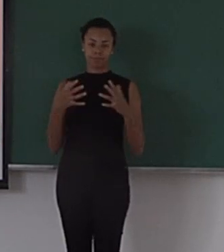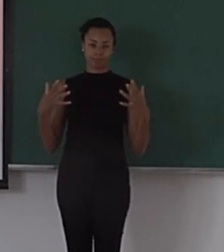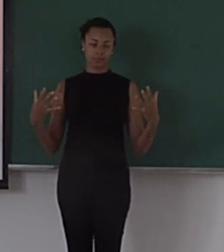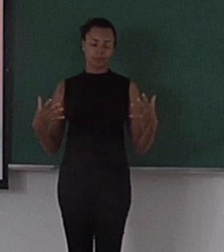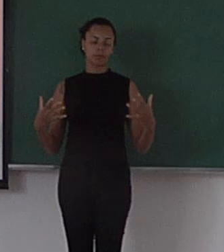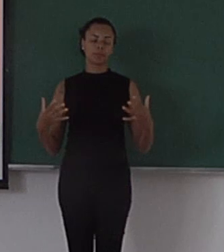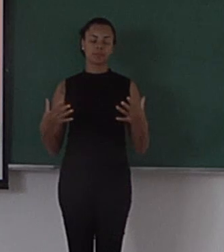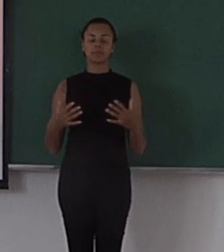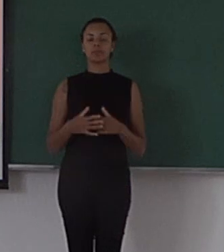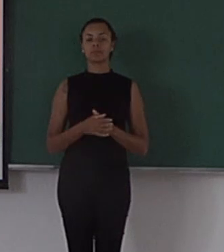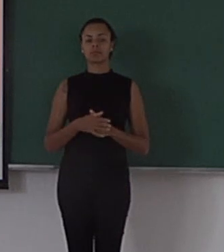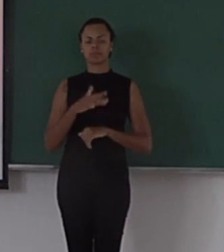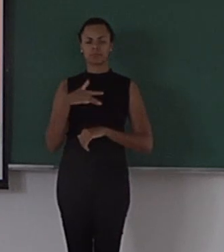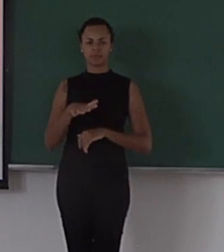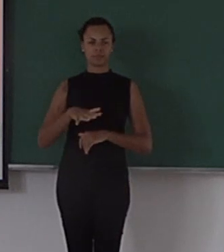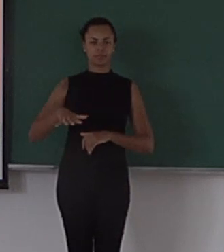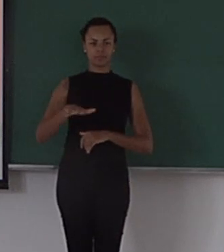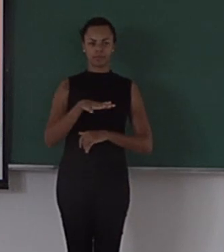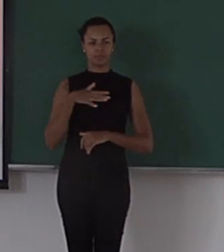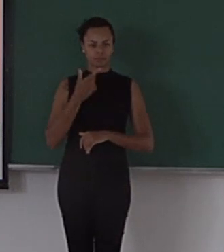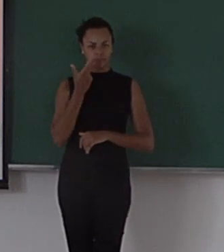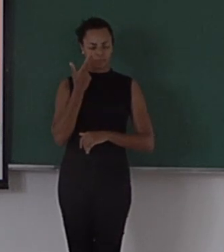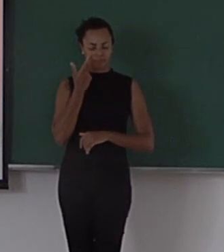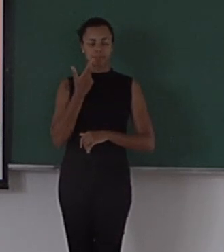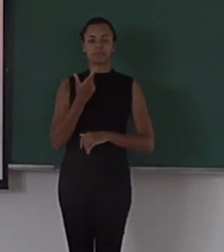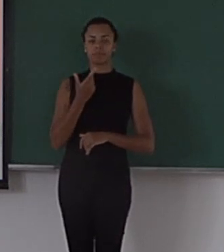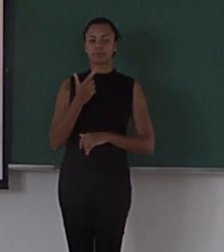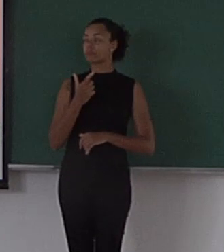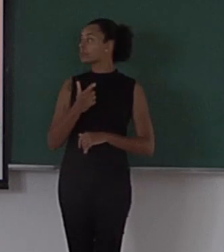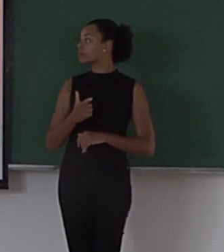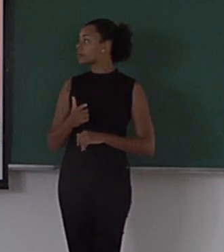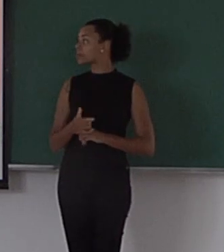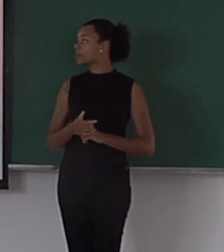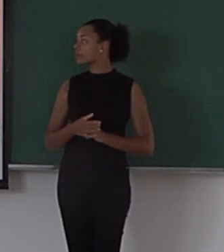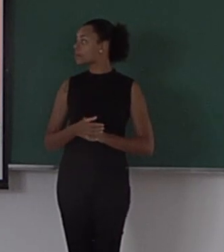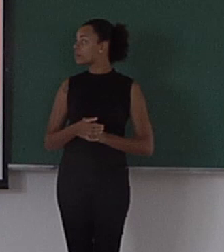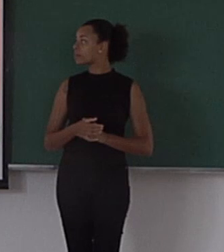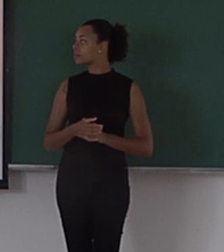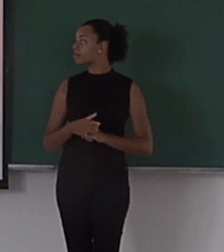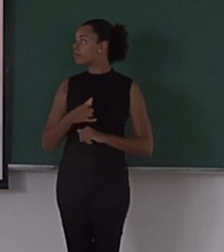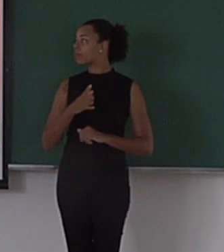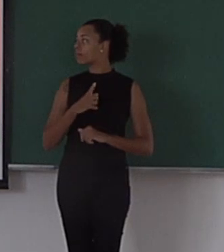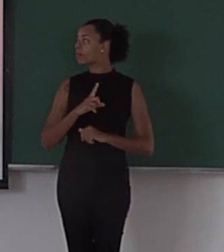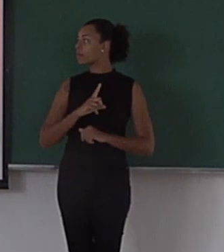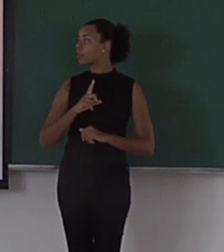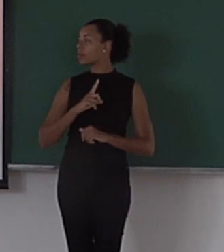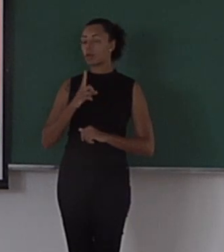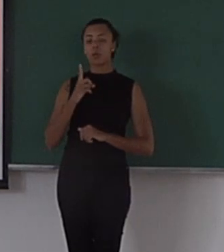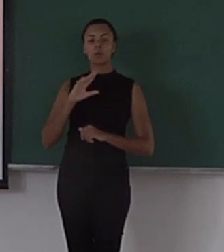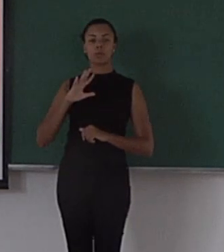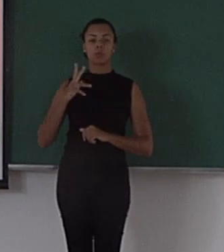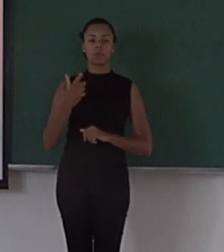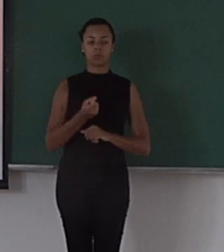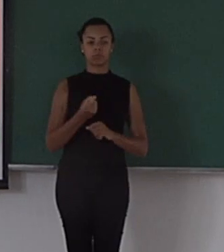tá? Então, ó, no nosso meio, vocês vão ver, tem esse número bem, né, chamativo